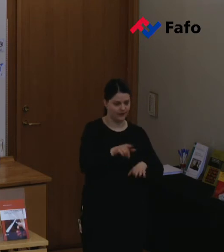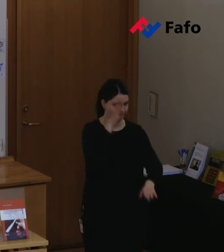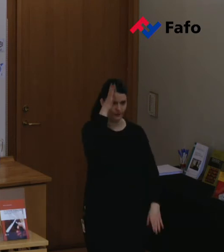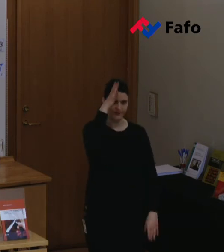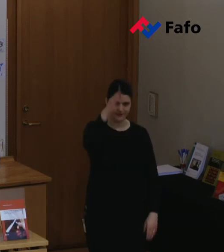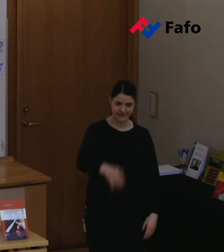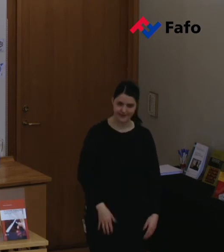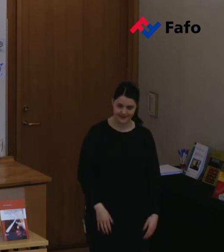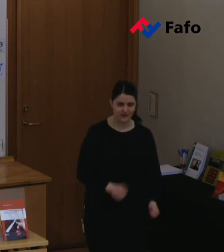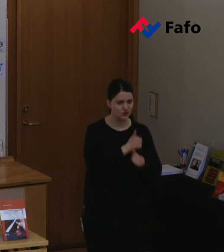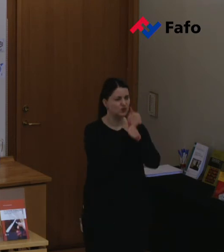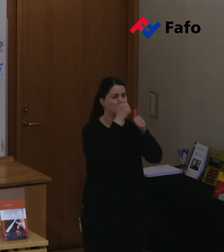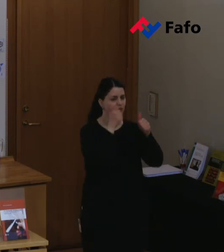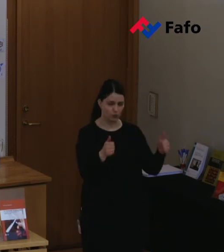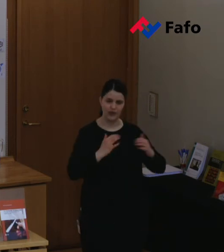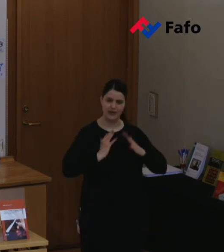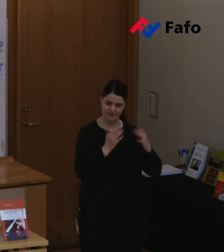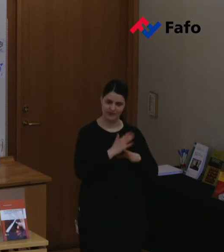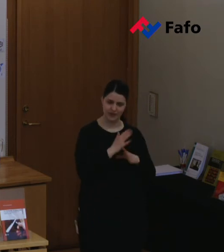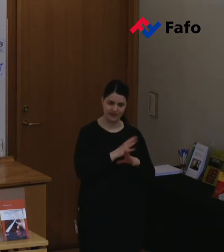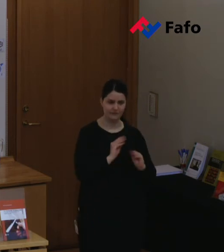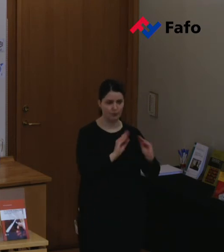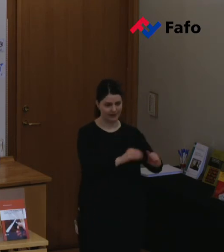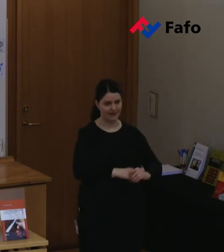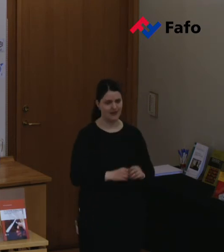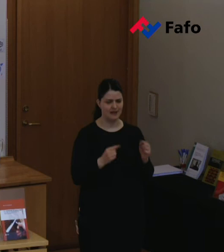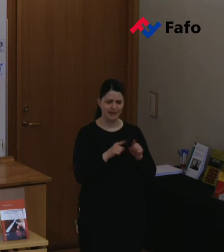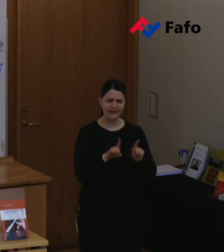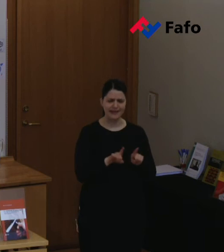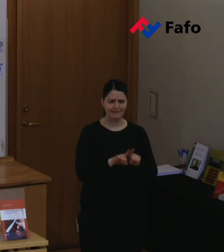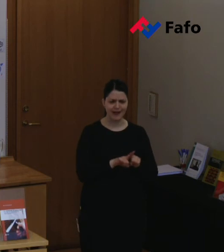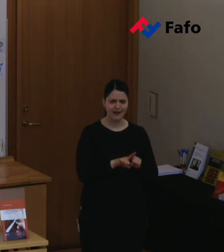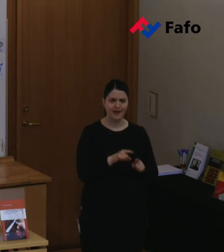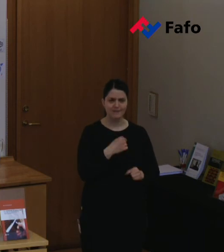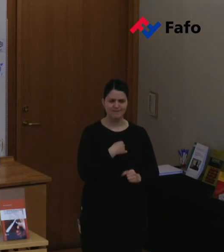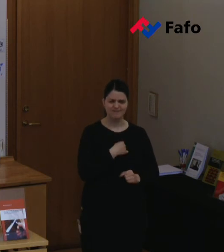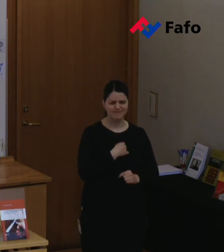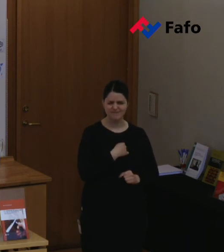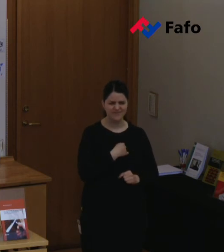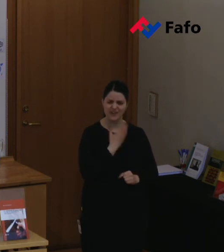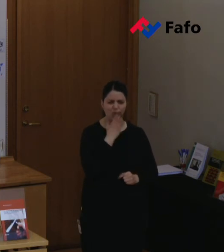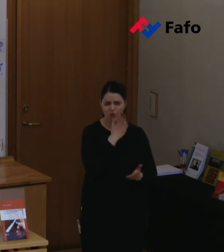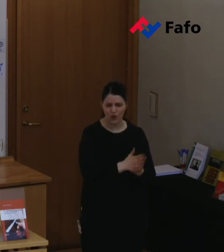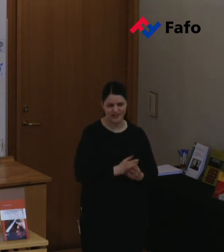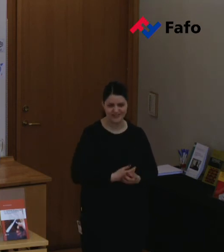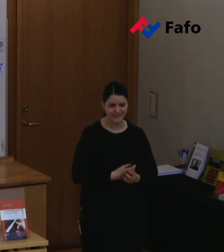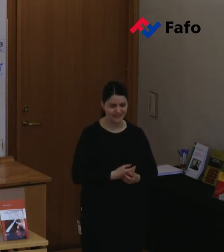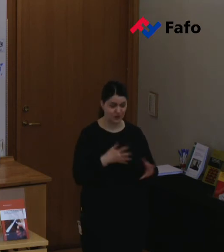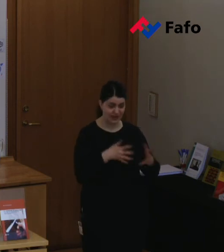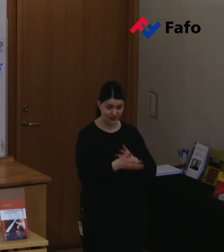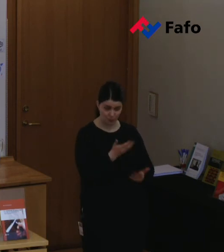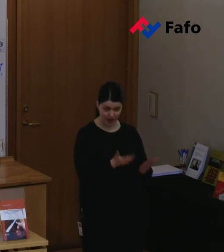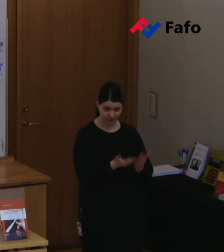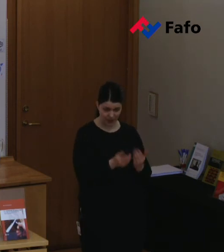fantastisk. Det store livskvalitetsforbedringer. Men likevel så opplever jeg at det på en måte ikke godt nok. For gjennom